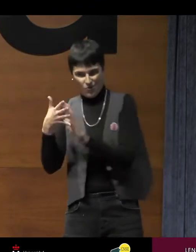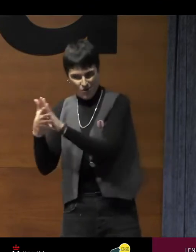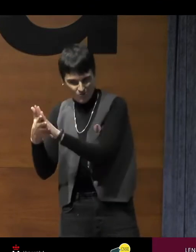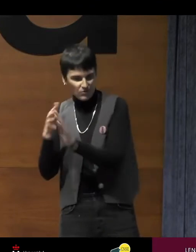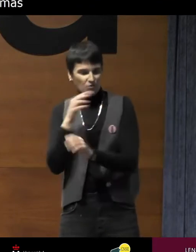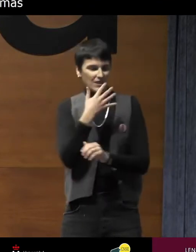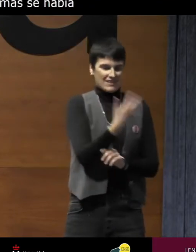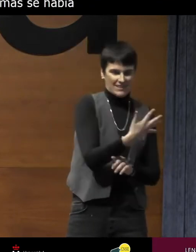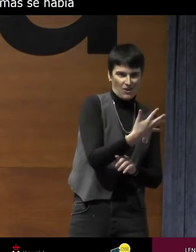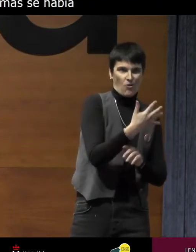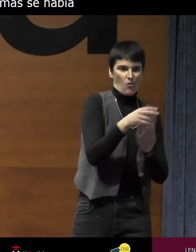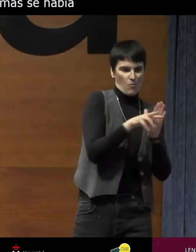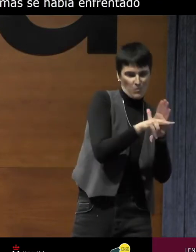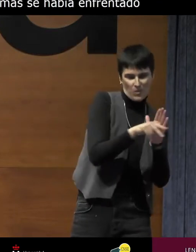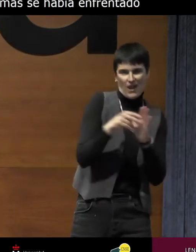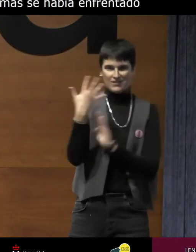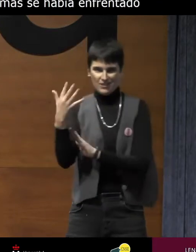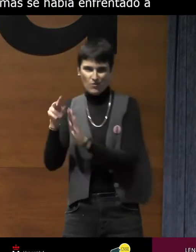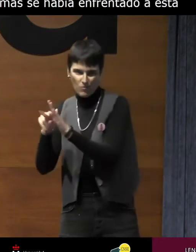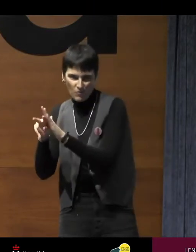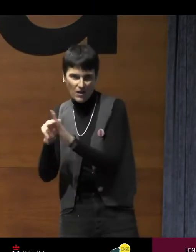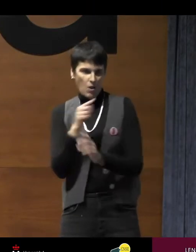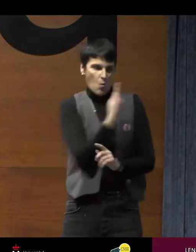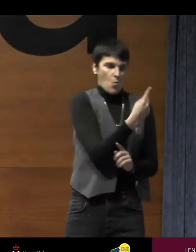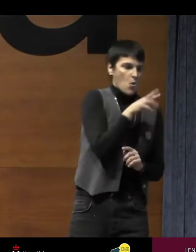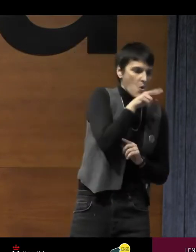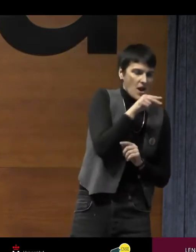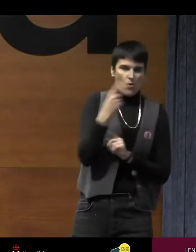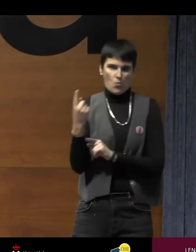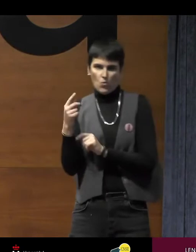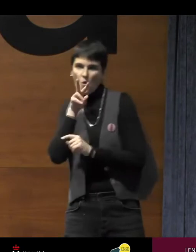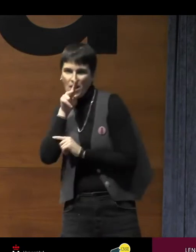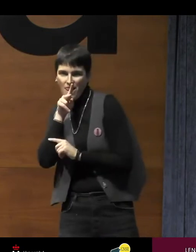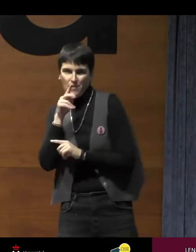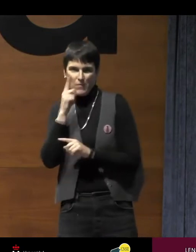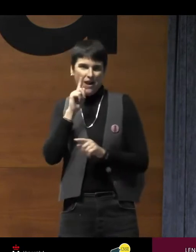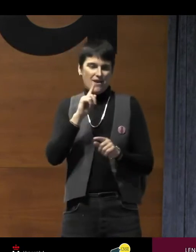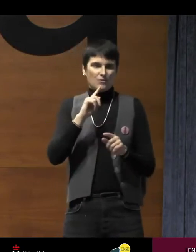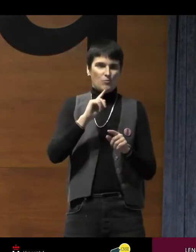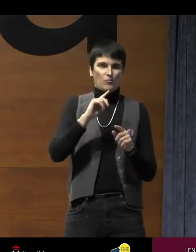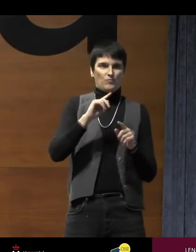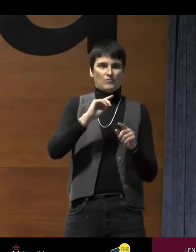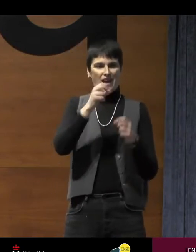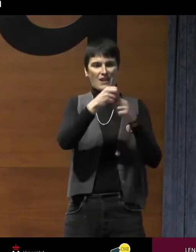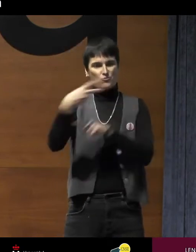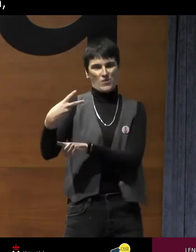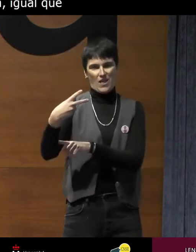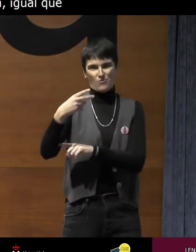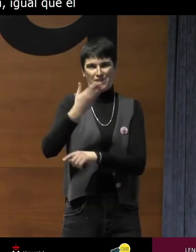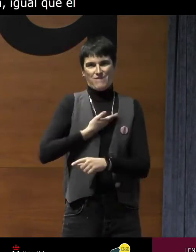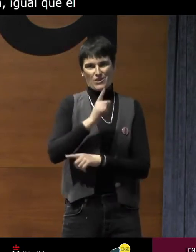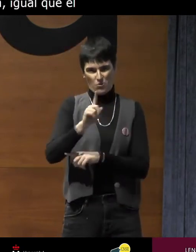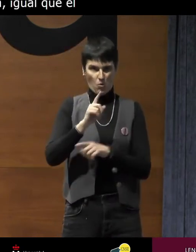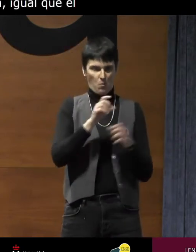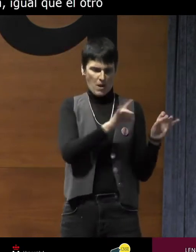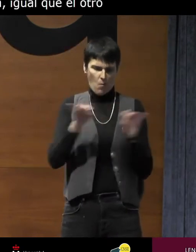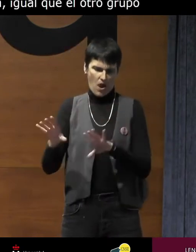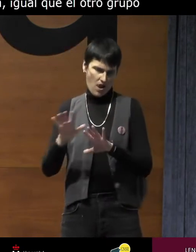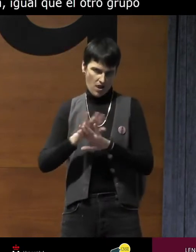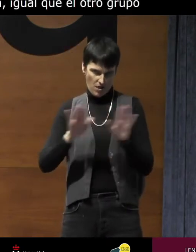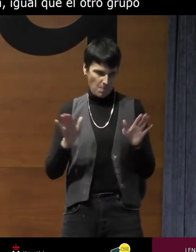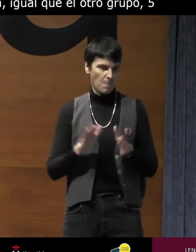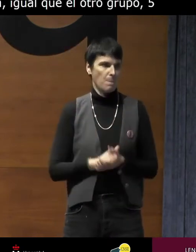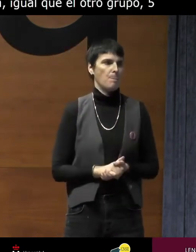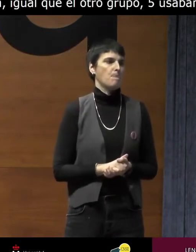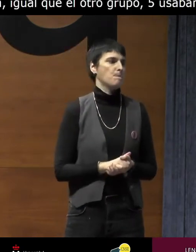5 de ellos eran signantes en casa, igual que en el otro grupo. 5 usaban más el bimodal, igual que los otros